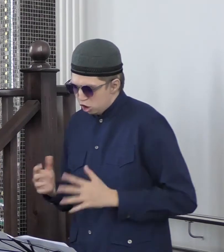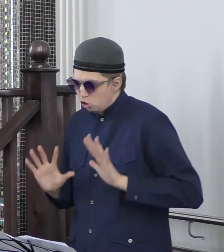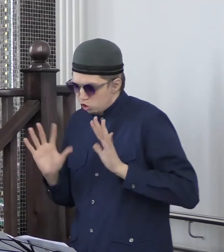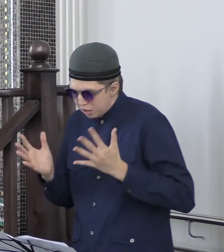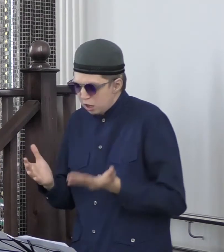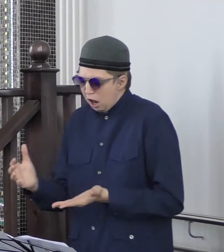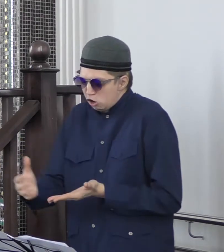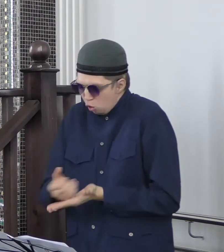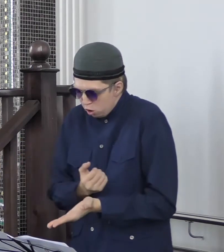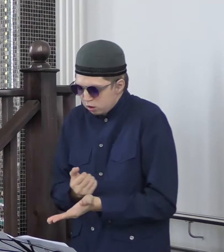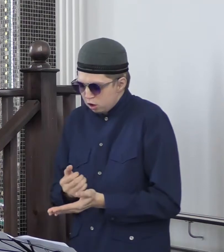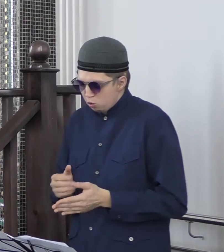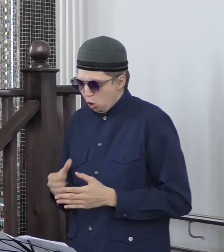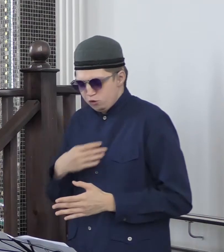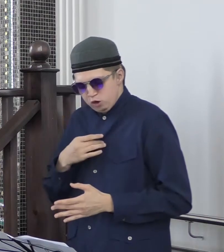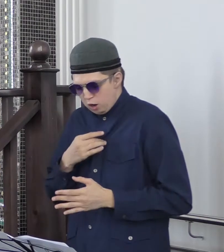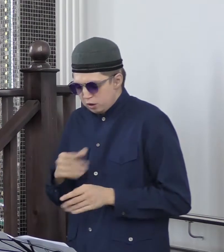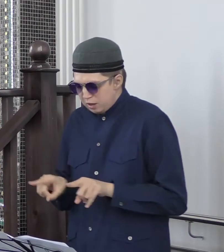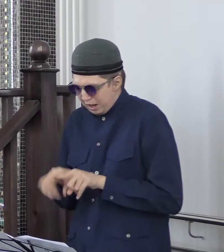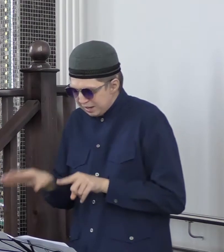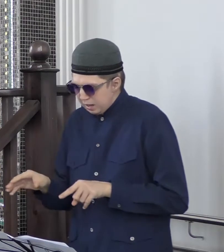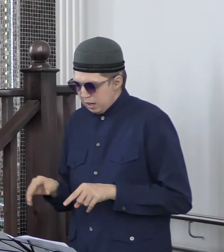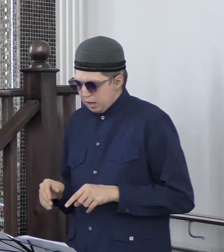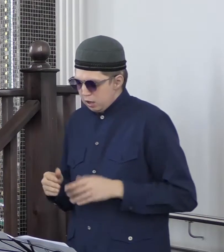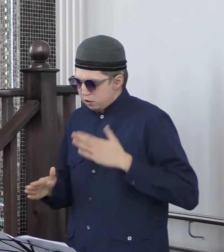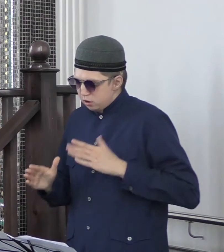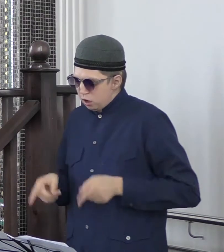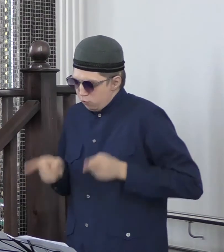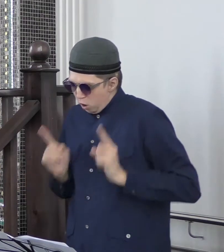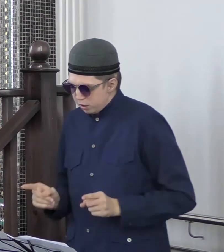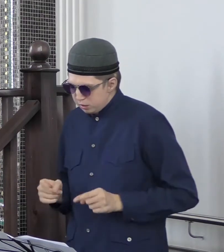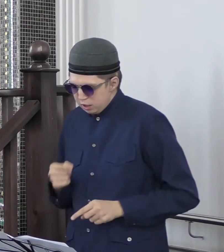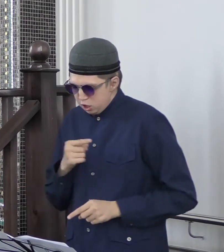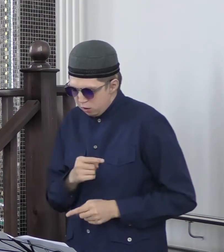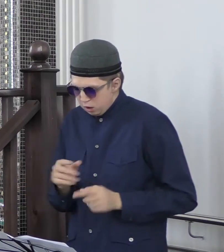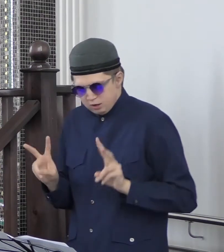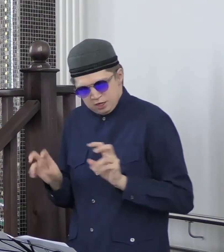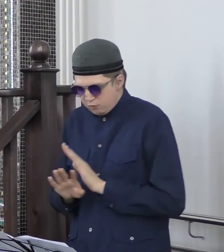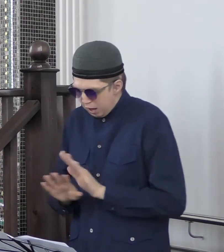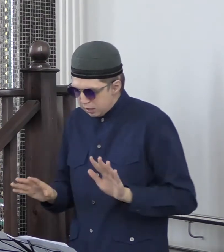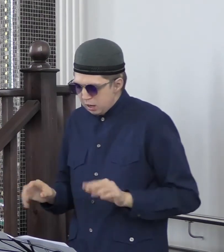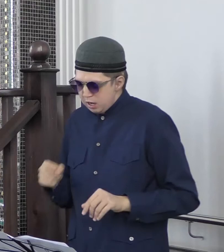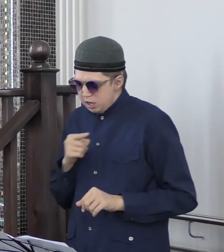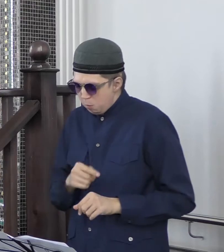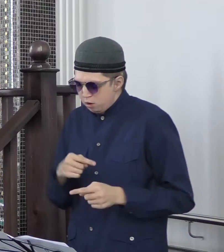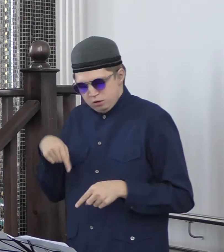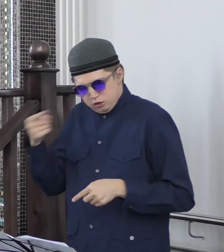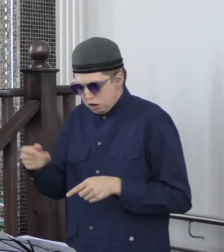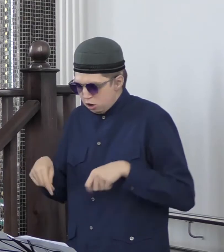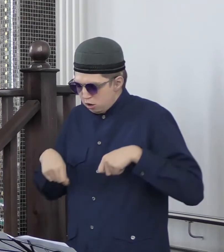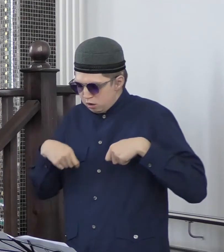Яғнилеріне, бігерек де шушы сираталарды, мәскенлеріне, тоқ қатынларына, рәбулда, бұл мәжісті, бұл